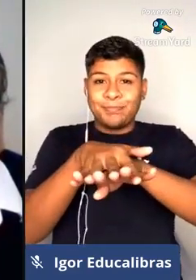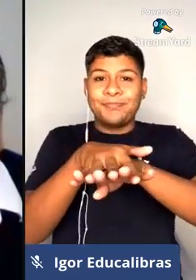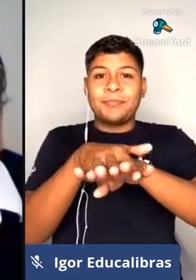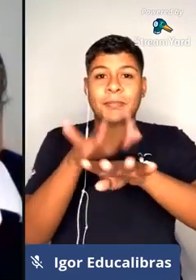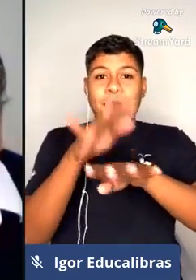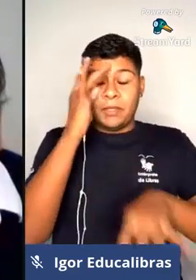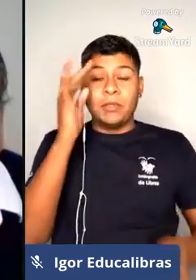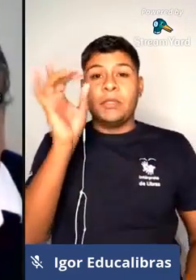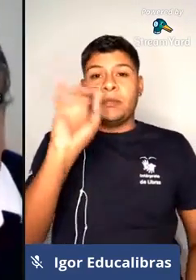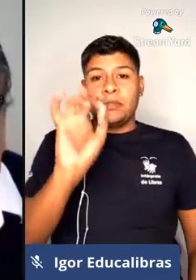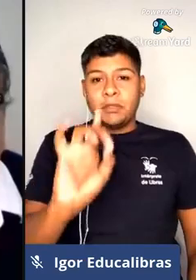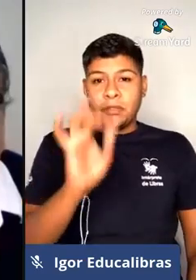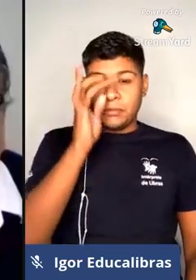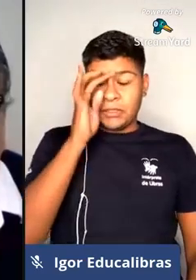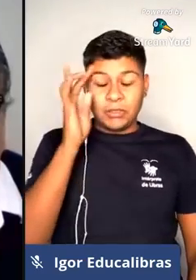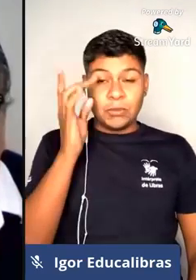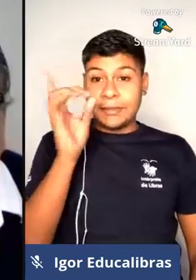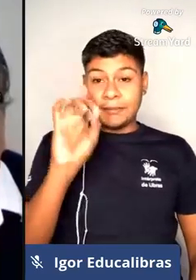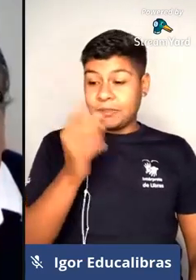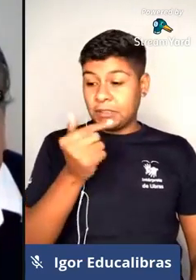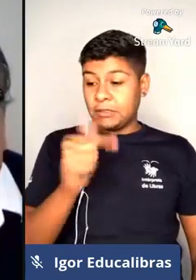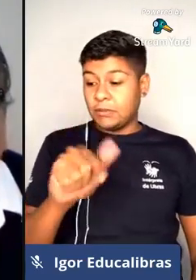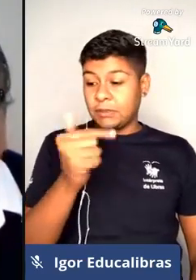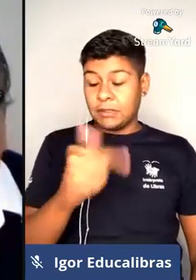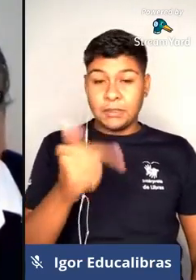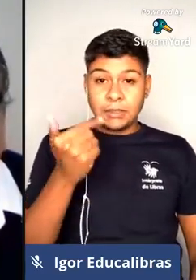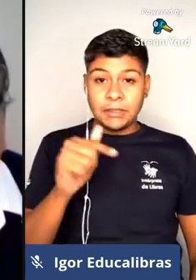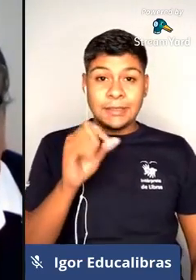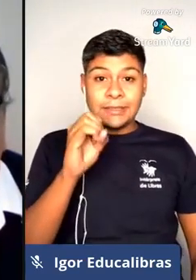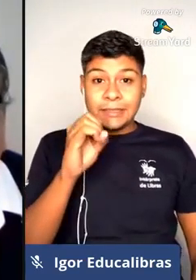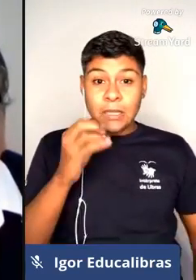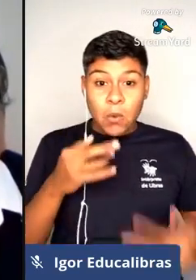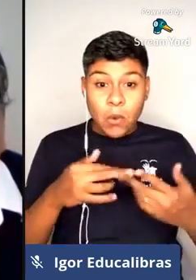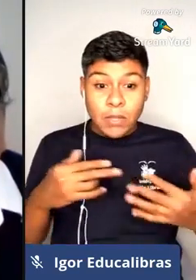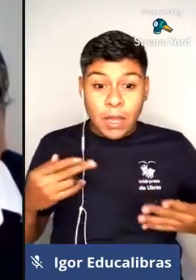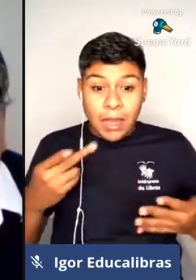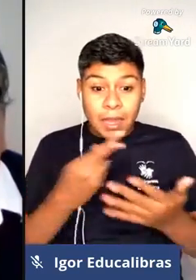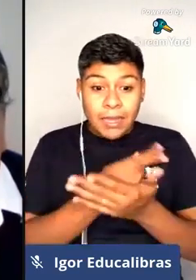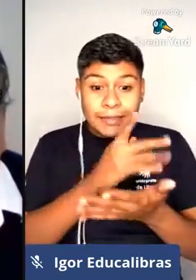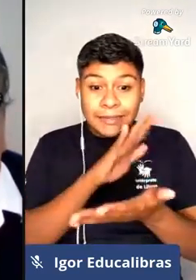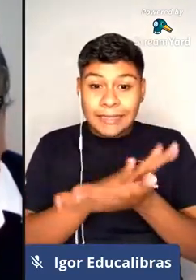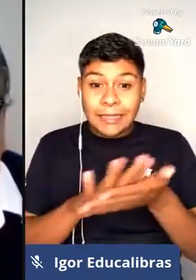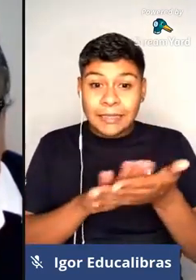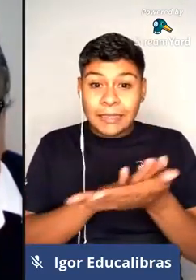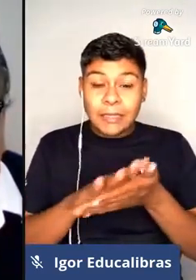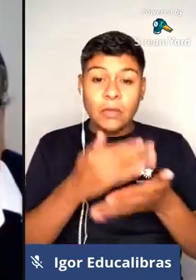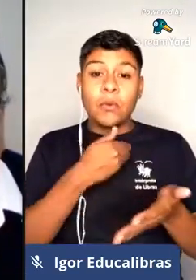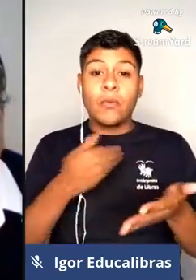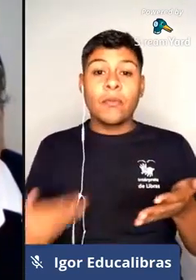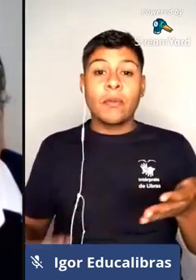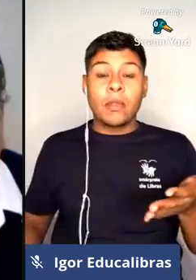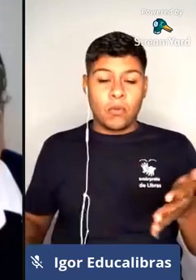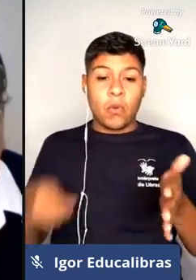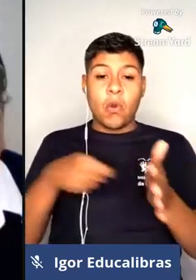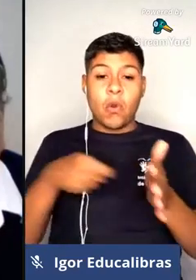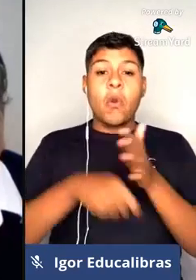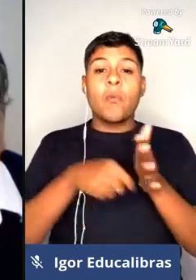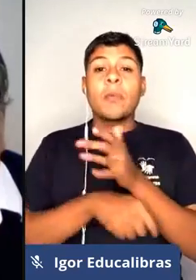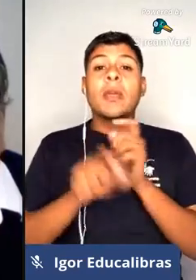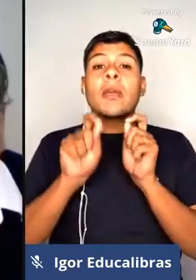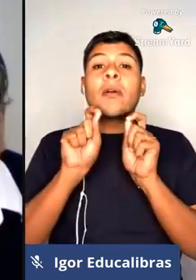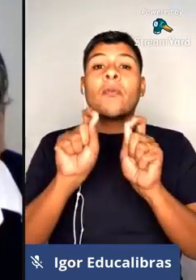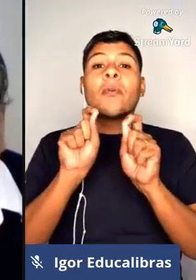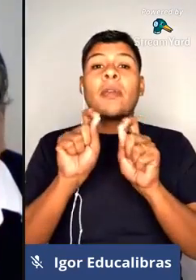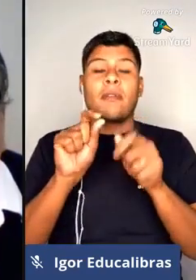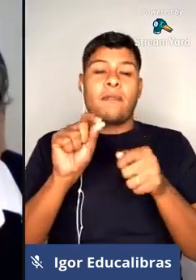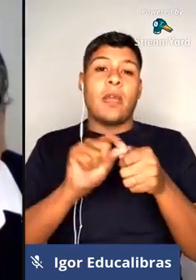com deficiência e pessoas sem deficiência, se algo não ocorrer, o governo se obriga a fazer. E volto a dizer,